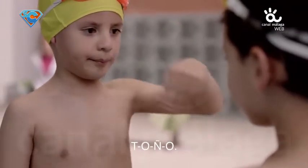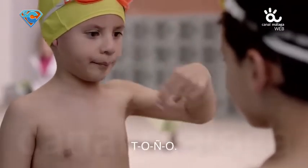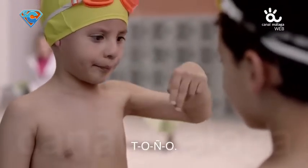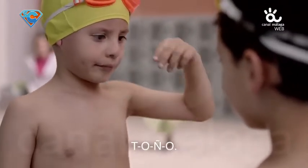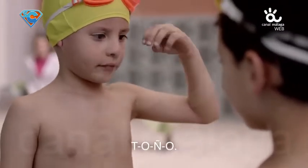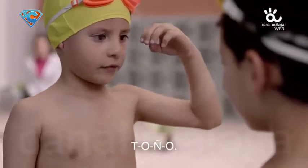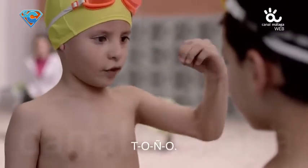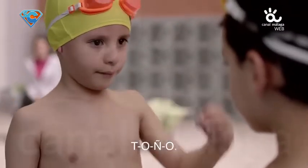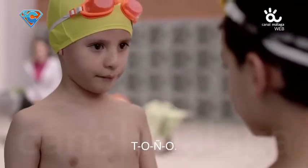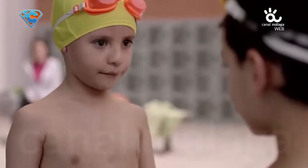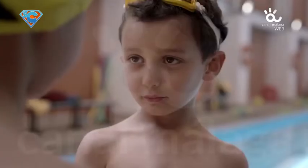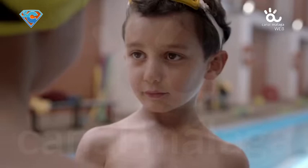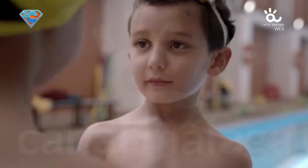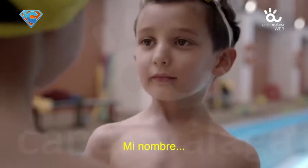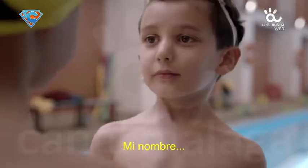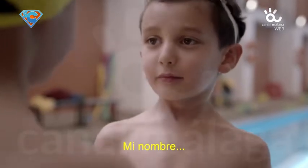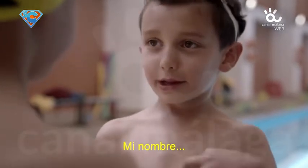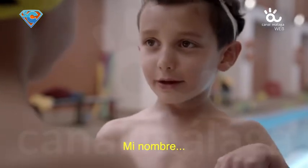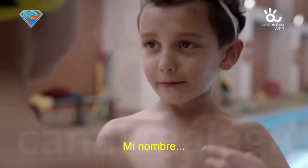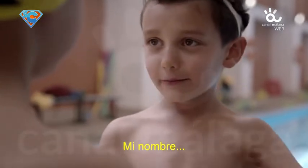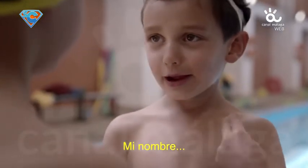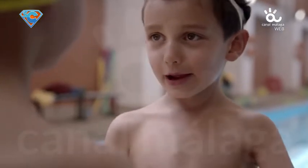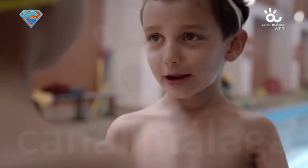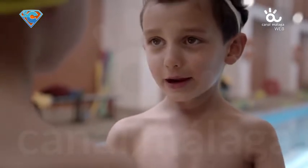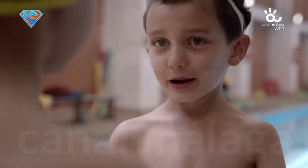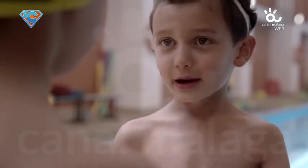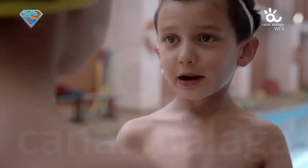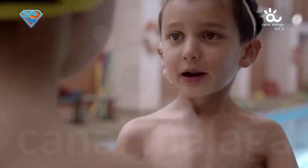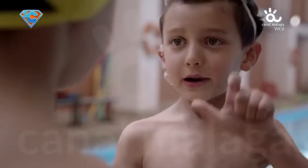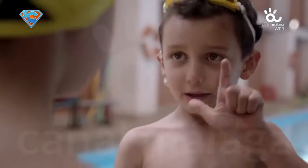to no. Mi nombre